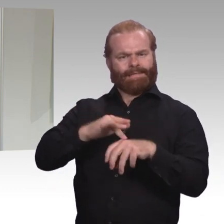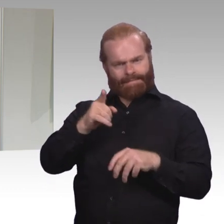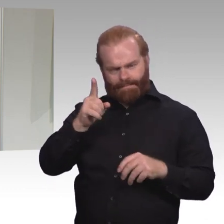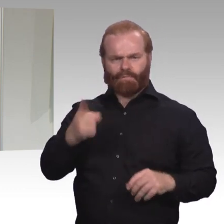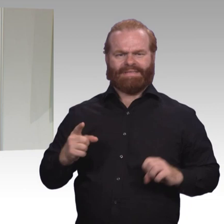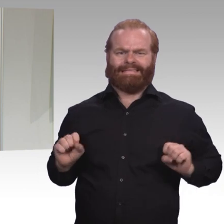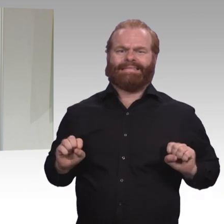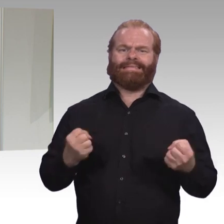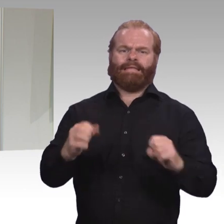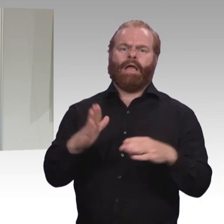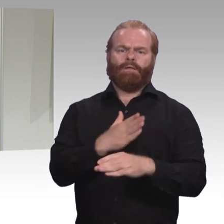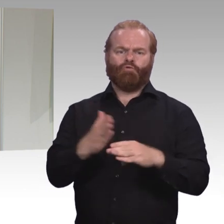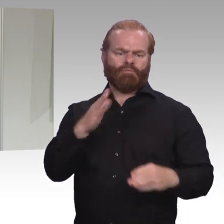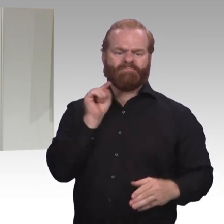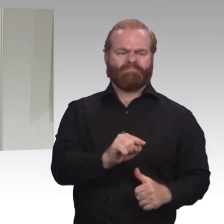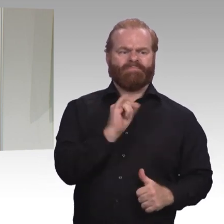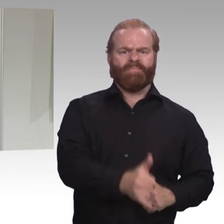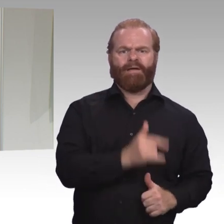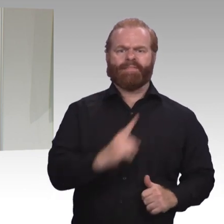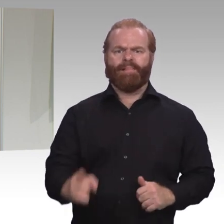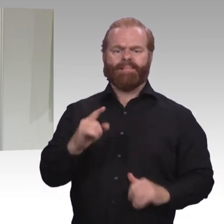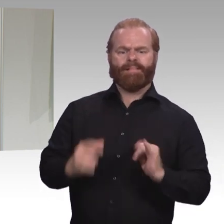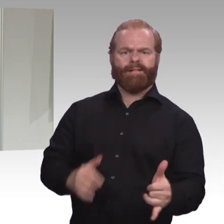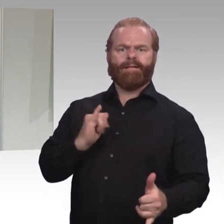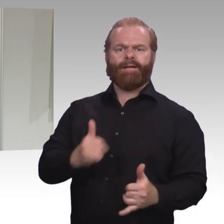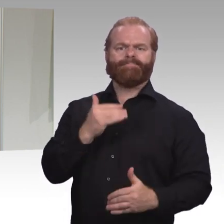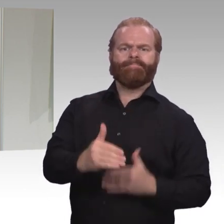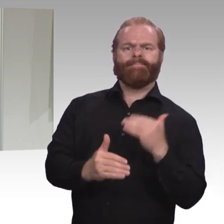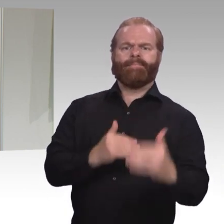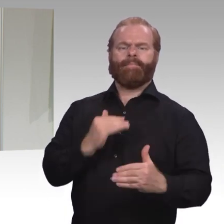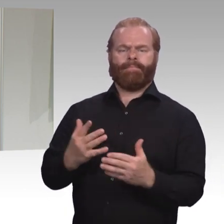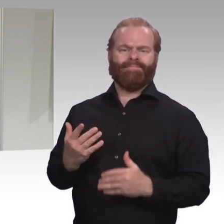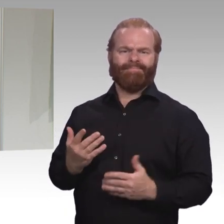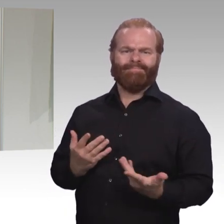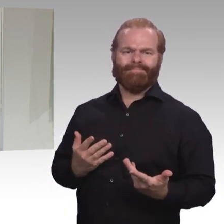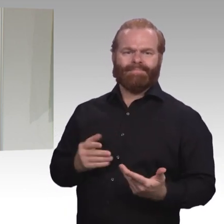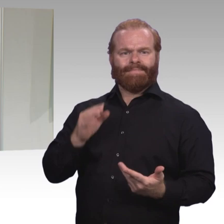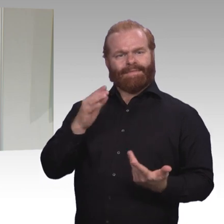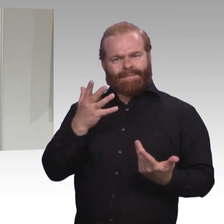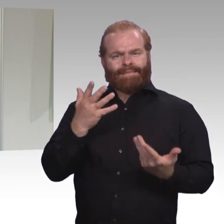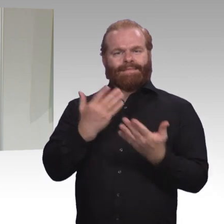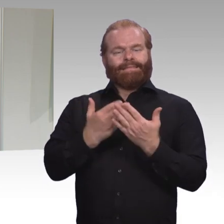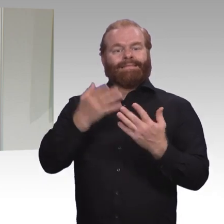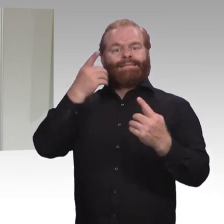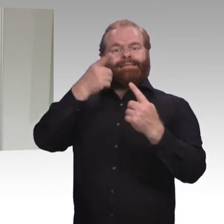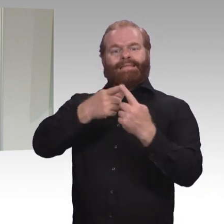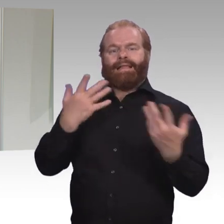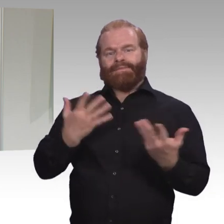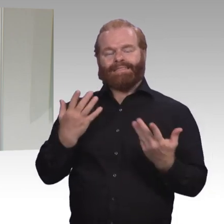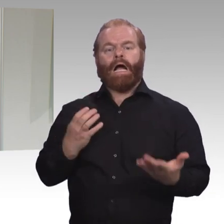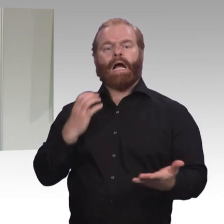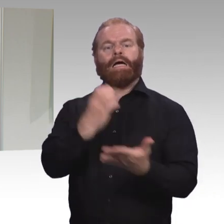volle Wiederherstellung der Einsatzbereitschaft der Bundeswehr. Und zwar nicht nur für Auslandseinsätze, sondern auch für die